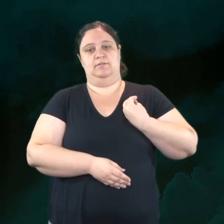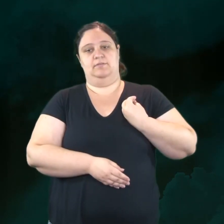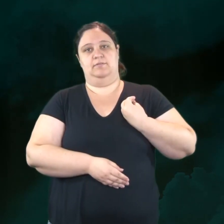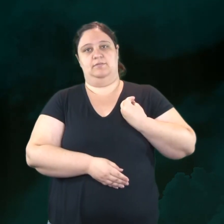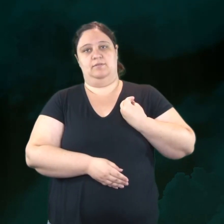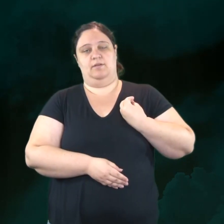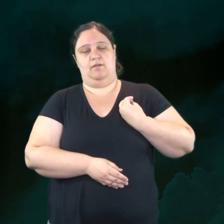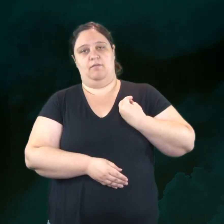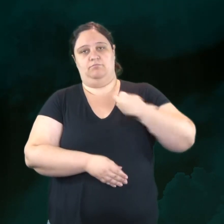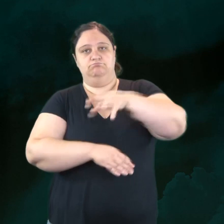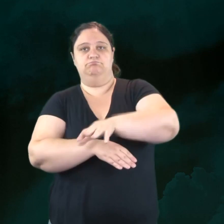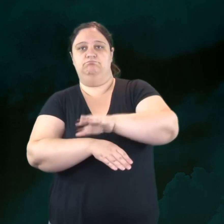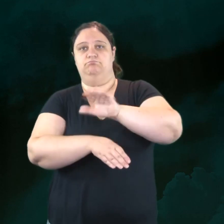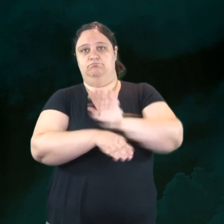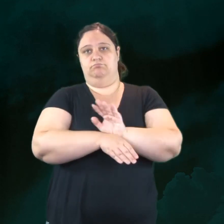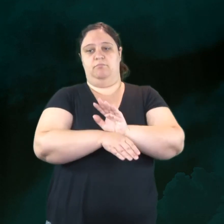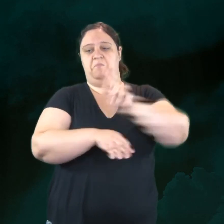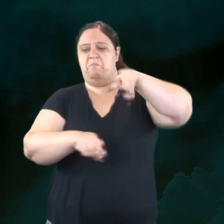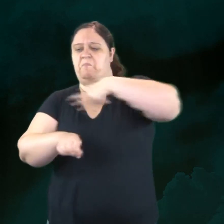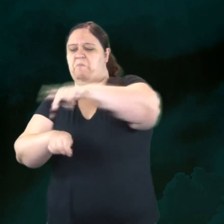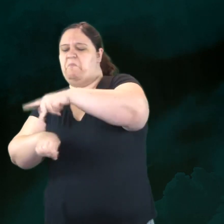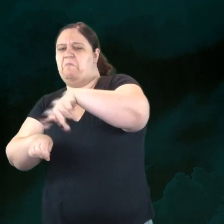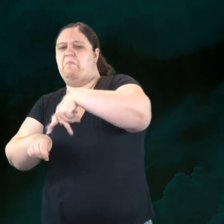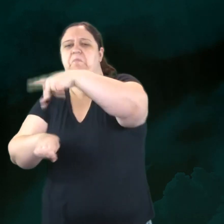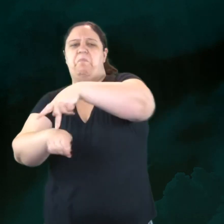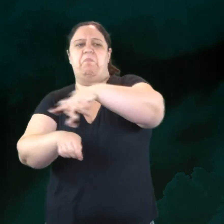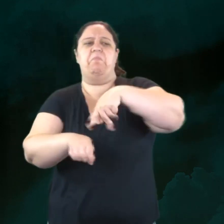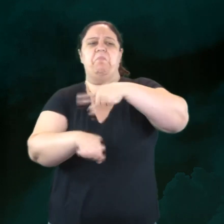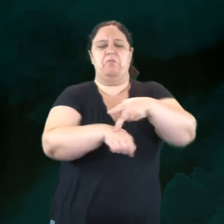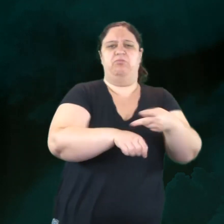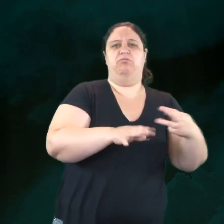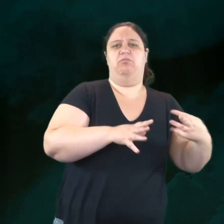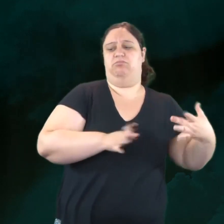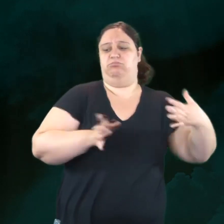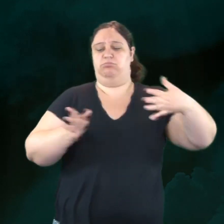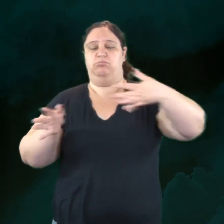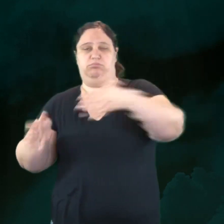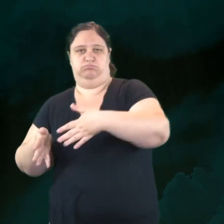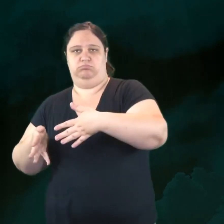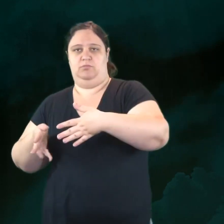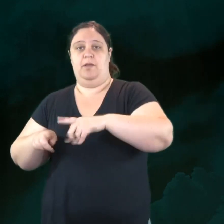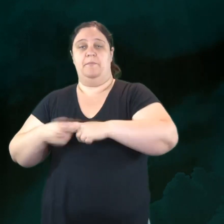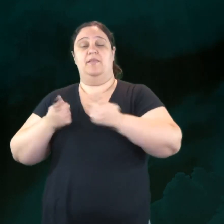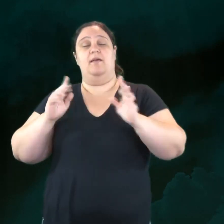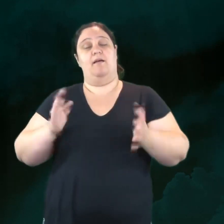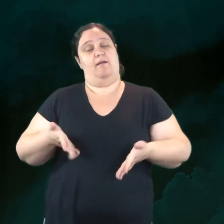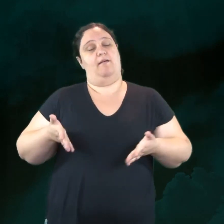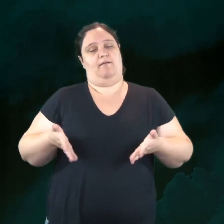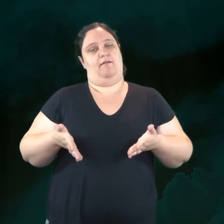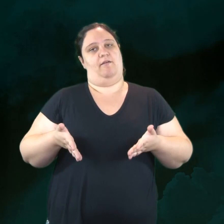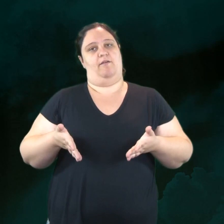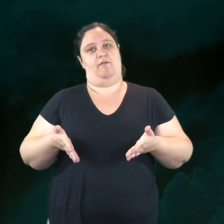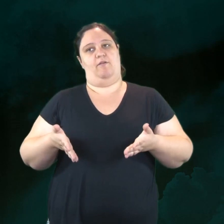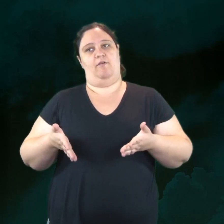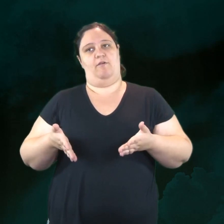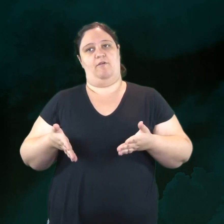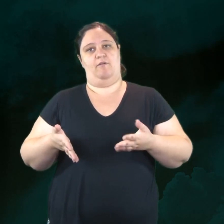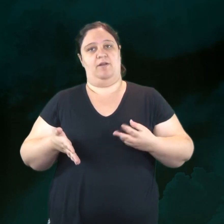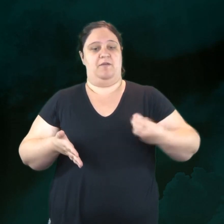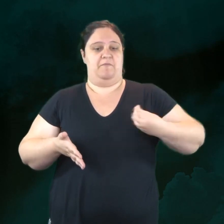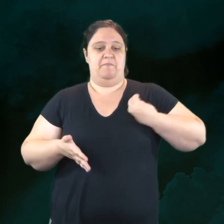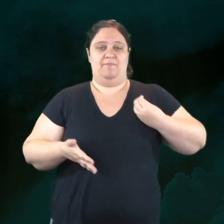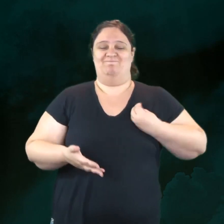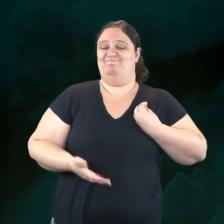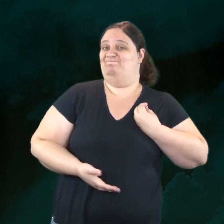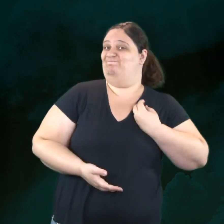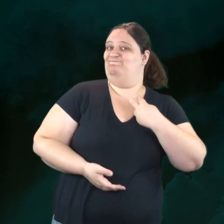Vida de todos os países, de vários continentes. Mas agora, já que impossibilitado de